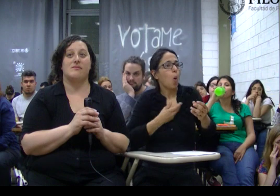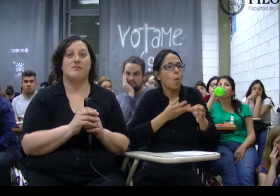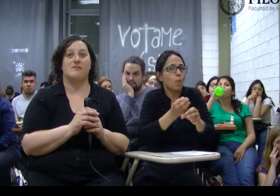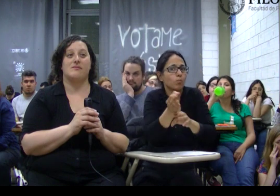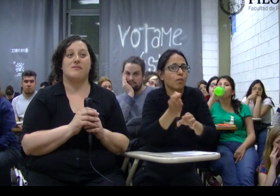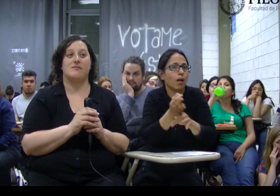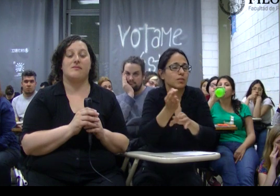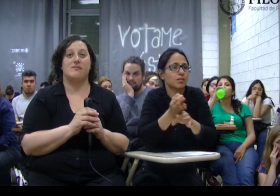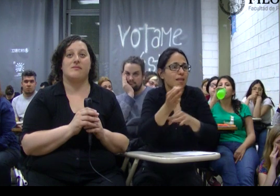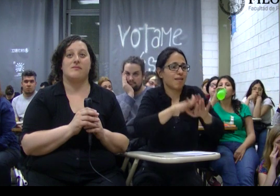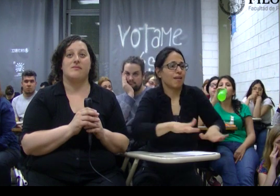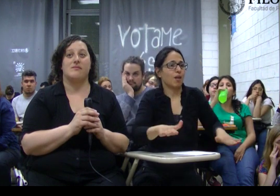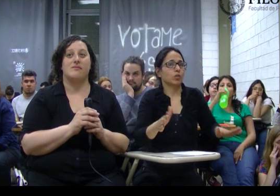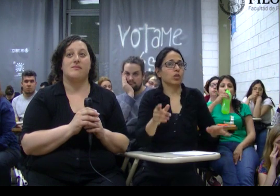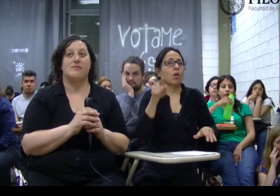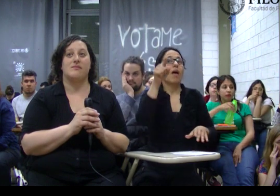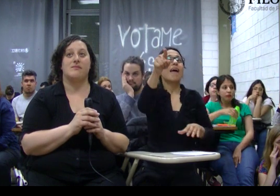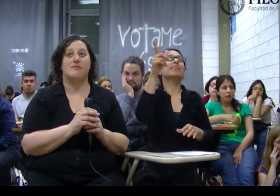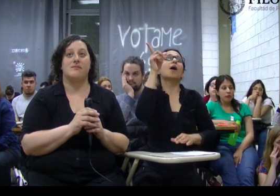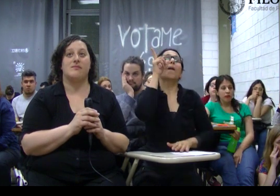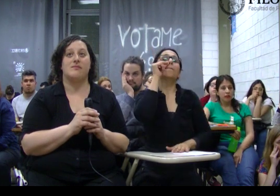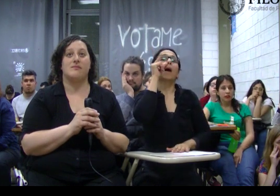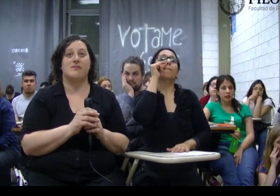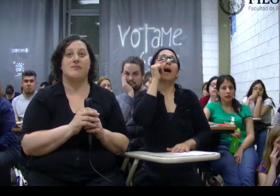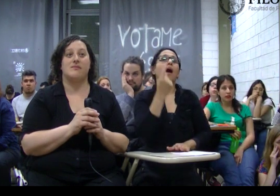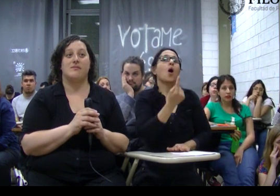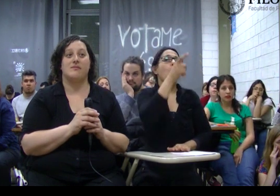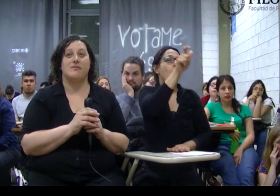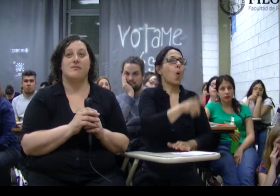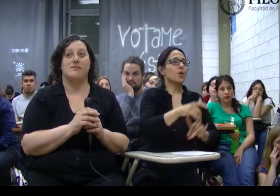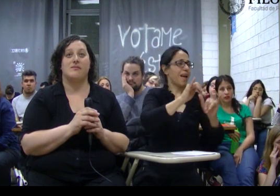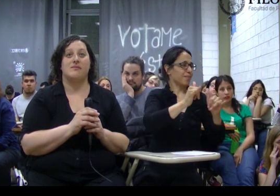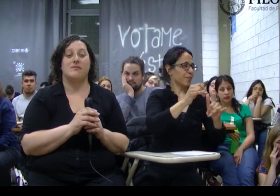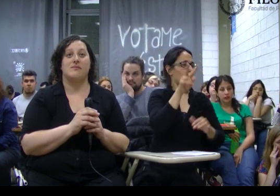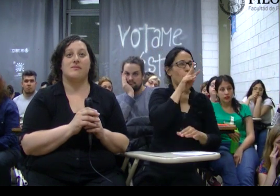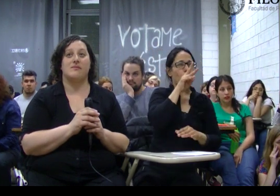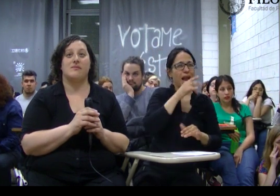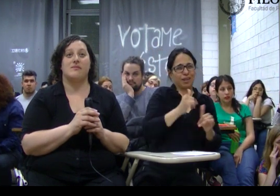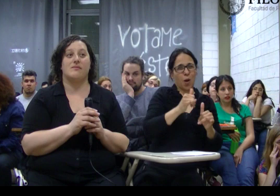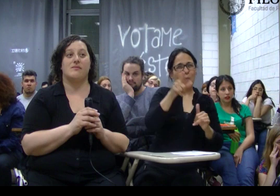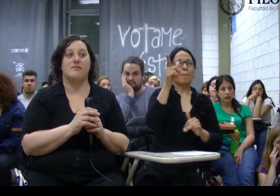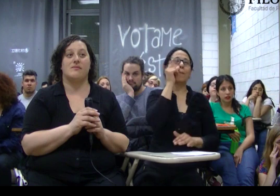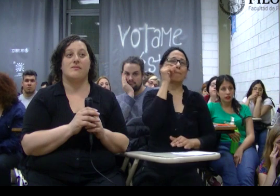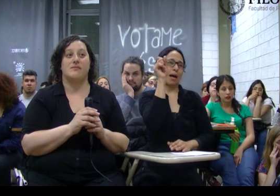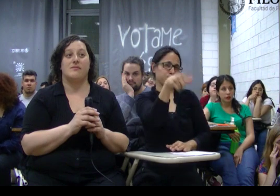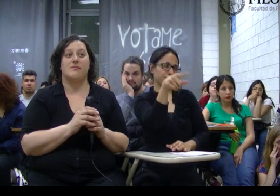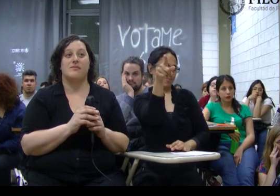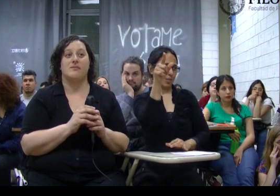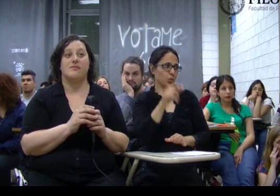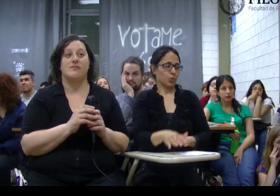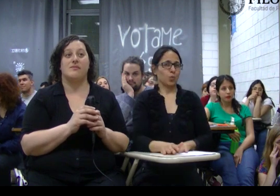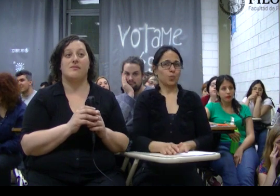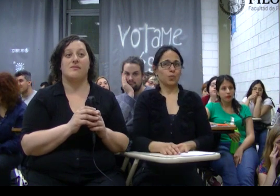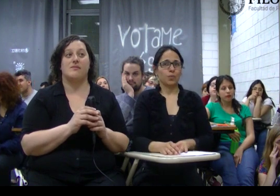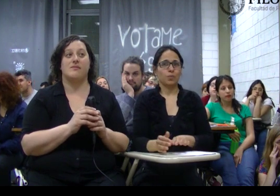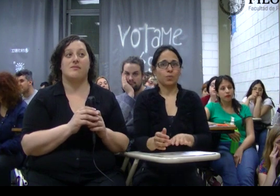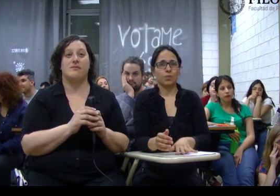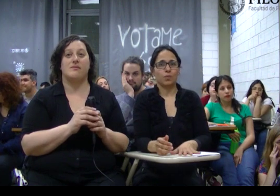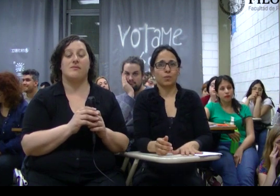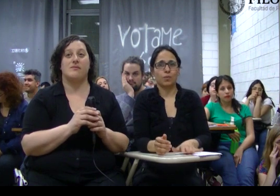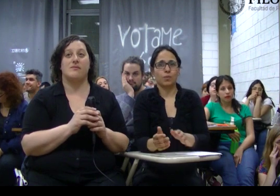hacen para los niños. Ese es el papá de una de las chicas sordas que estaba participando en el taller.